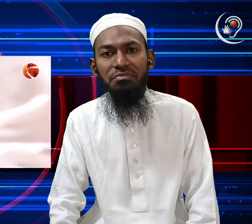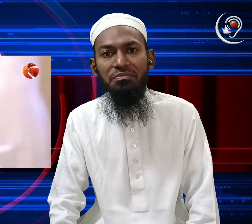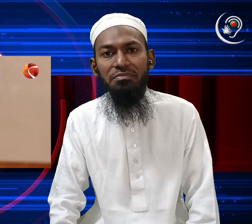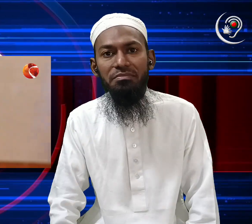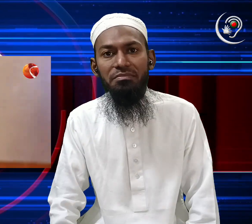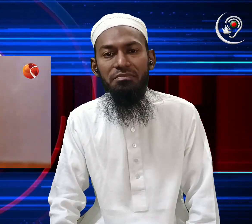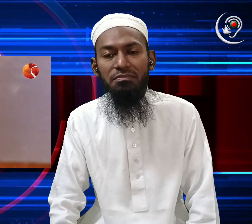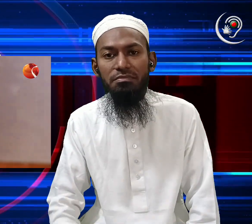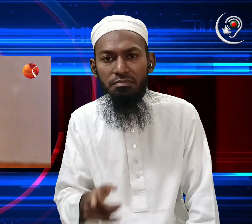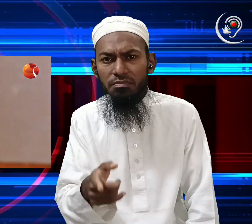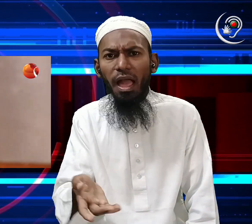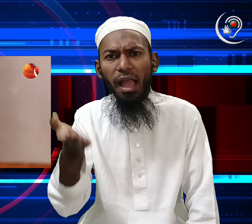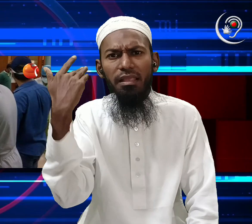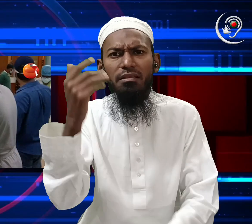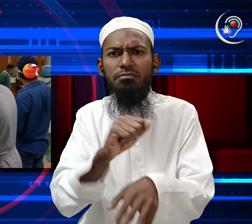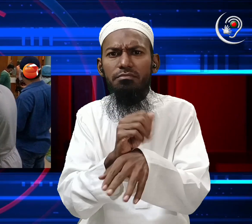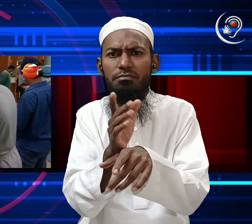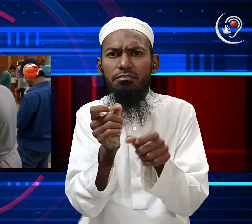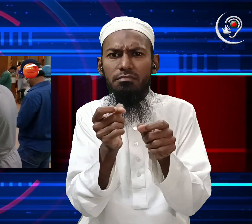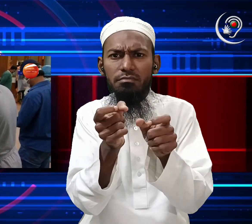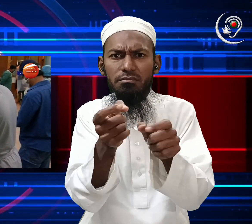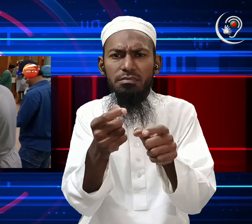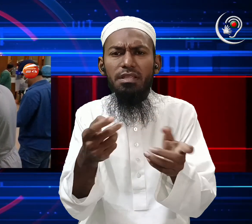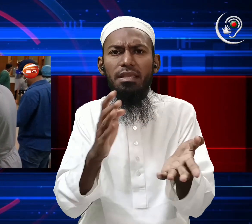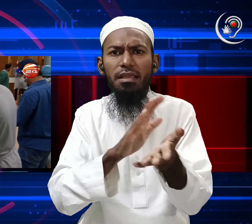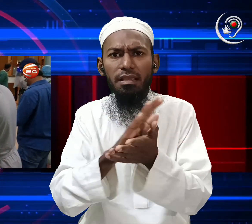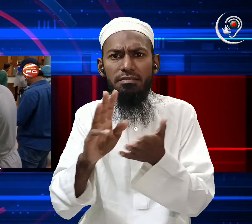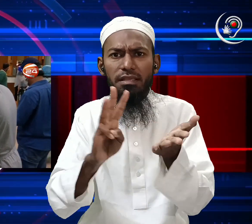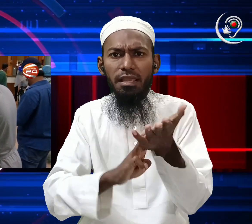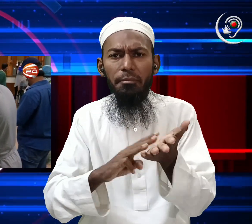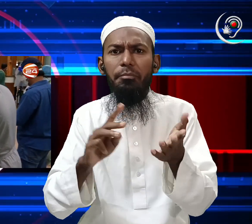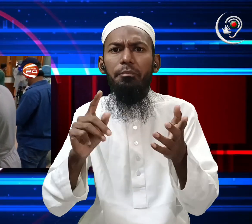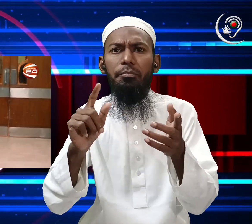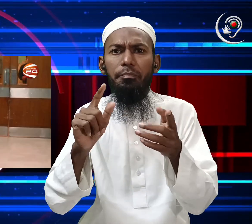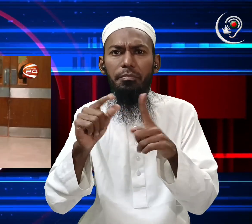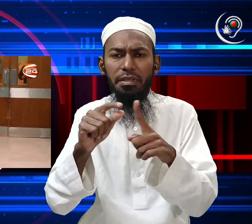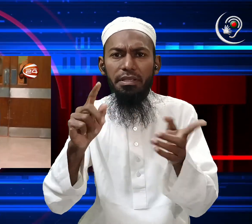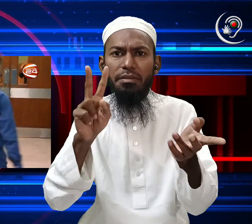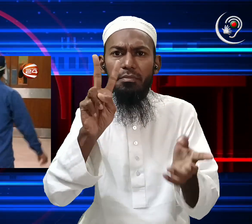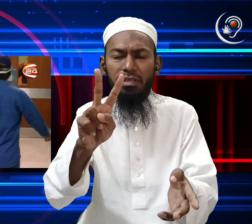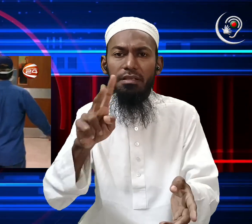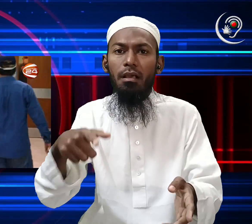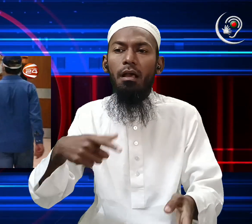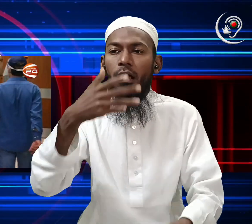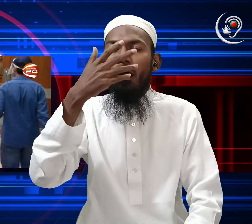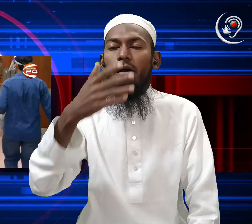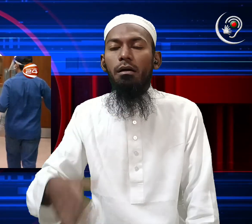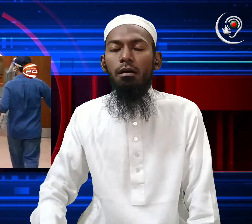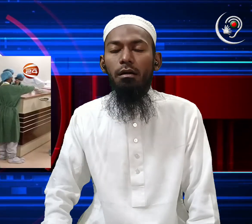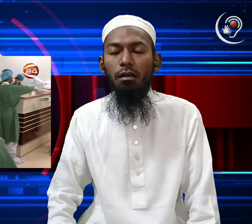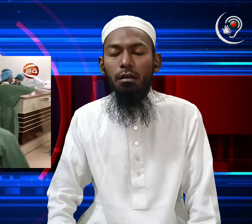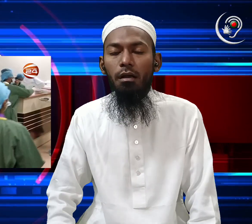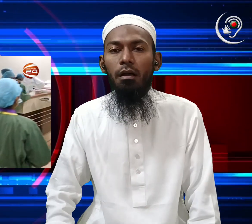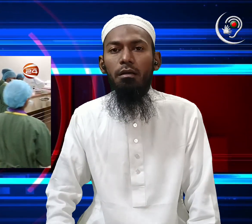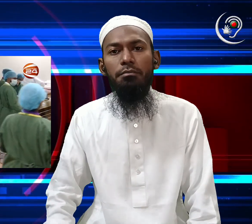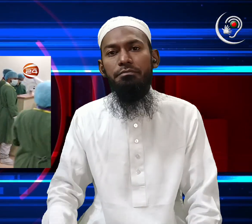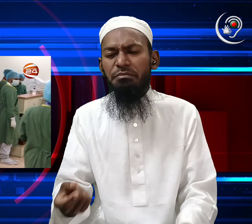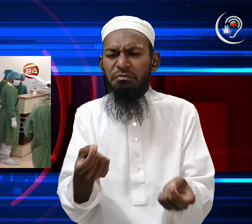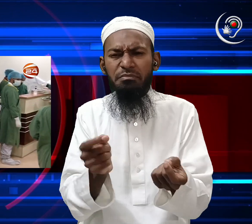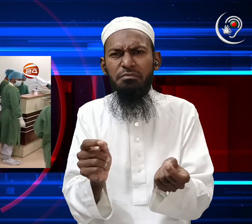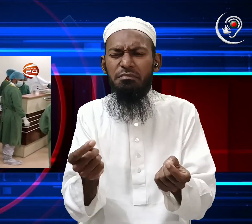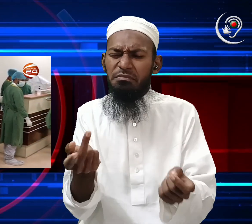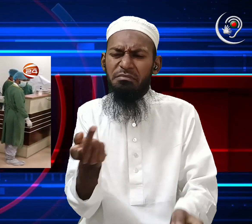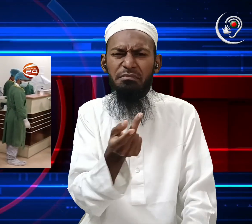কোভিড-19 এবং HMPV উভয়ই শ্বাসযন্ত্রের ভাইরাস, তবে তাদের কিছু মিল এবং কিছু গুরুত্বপূর্ণ পার্থক্য